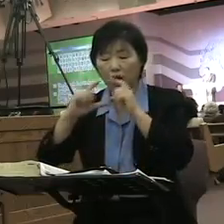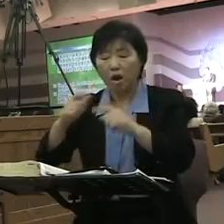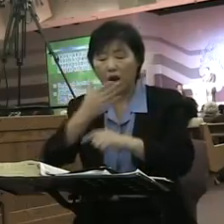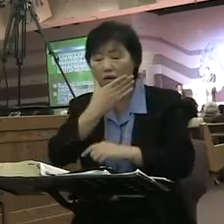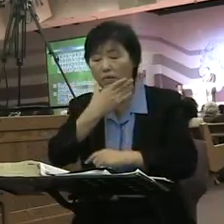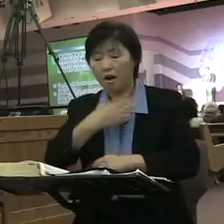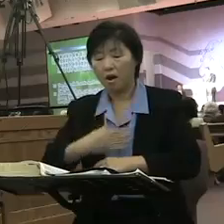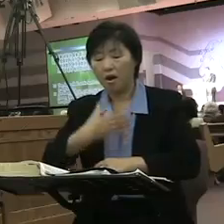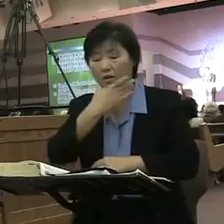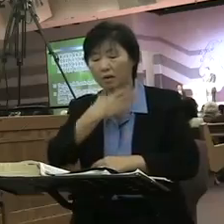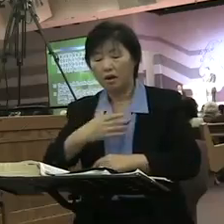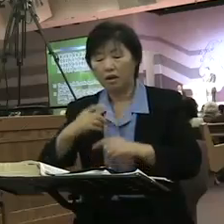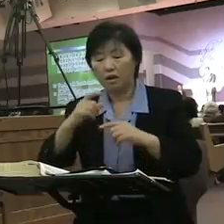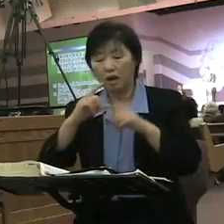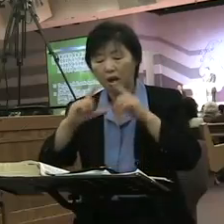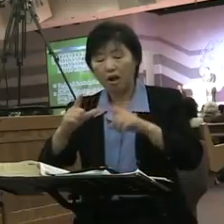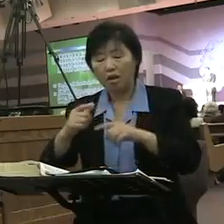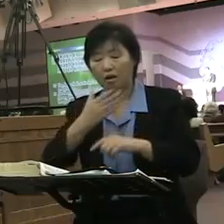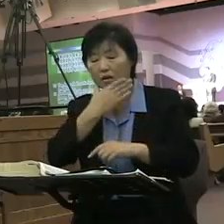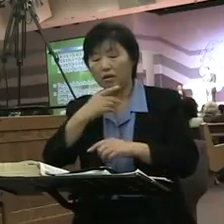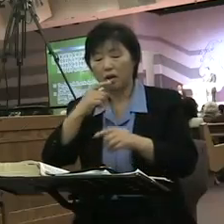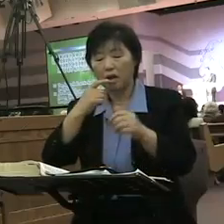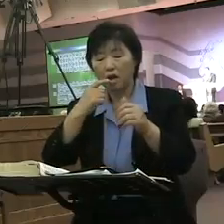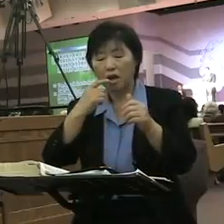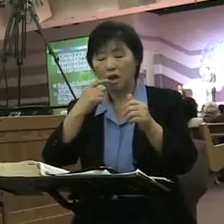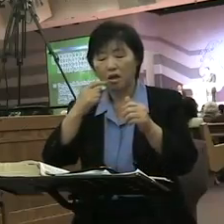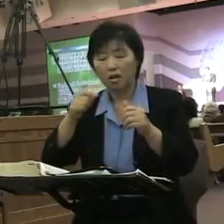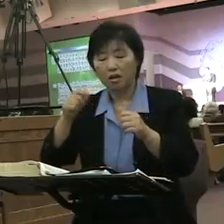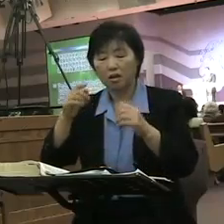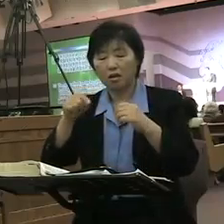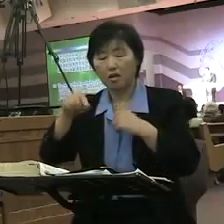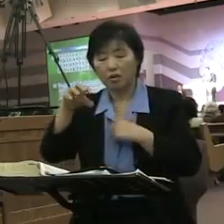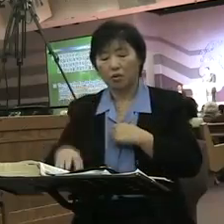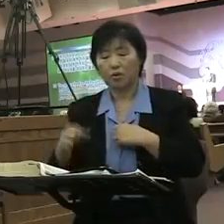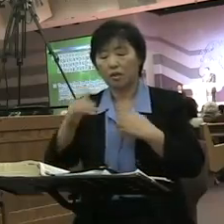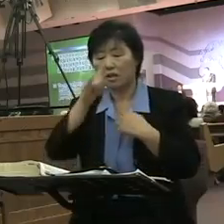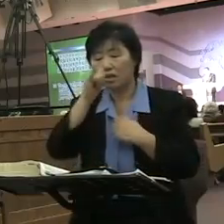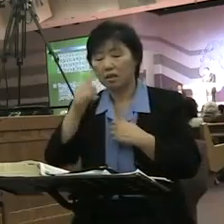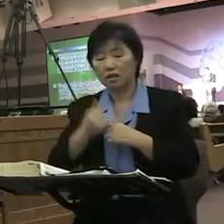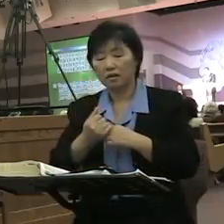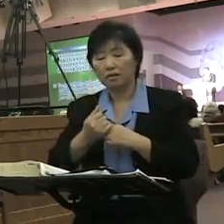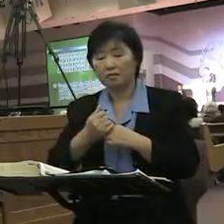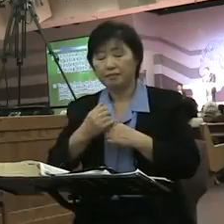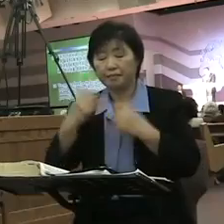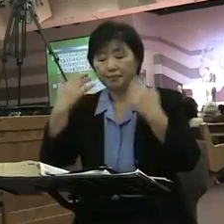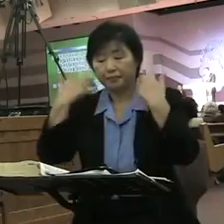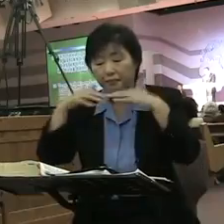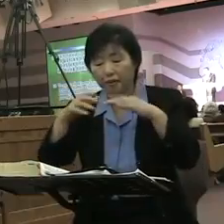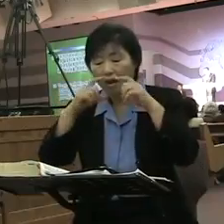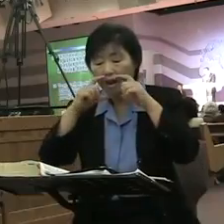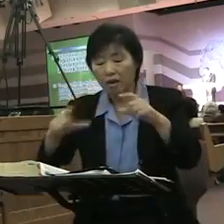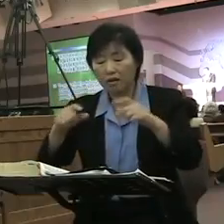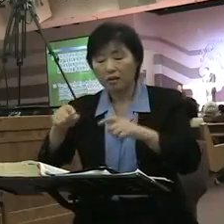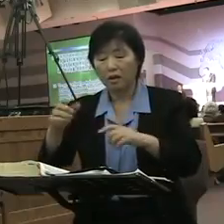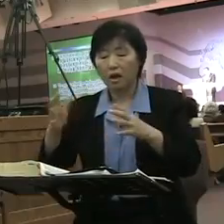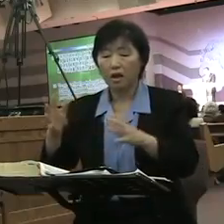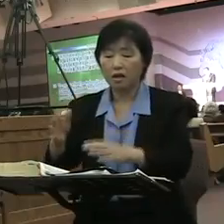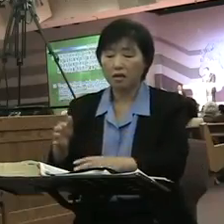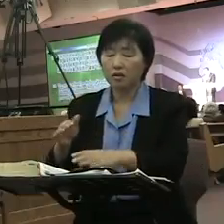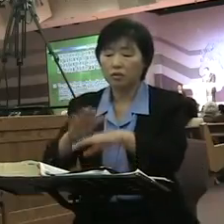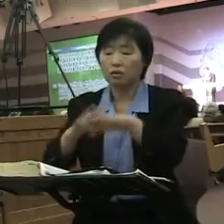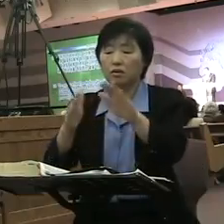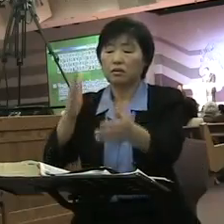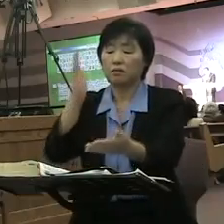아브라함아 아브라함아 하시는지라. 아브라함이 가로되 내가 여기 있나이다. 사자가 가라사대 그 아이에게 내 손을